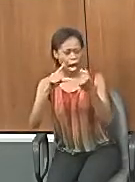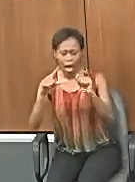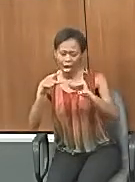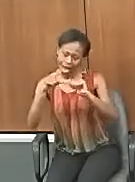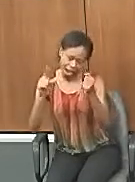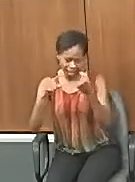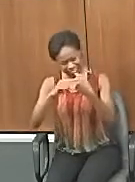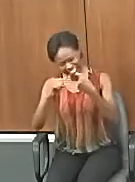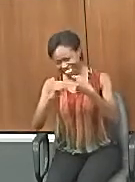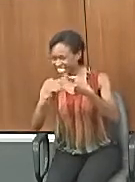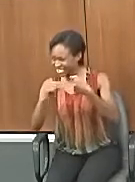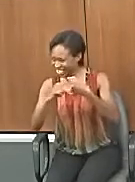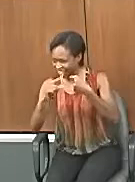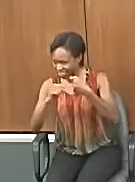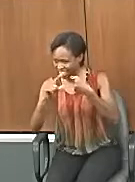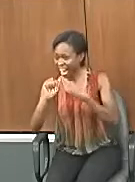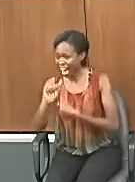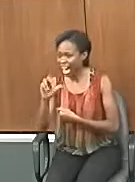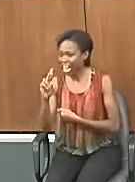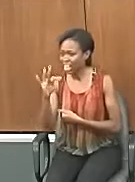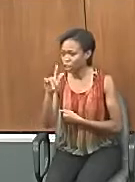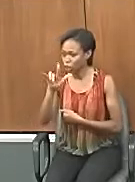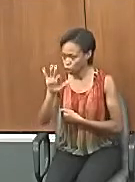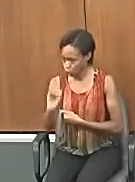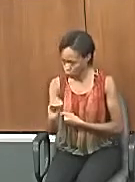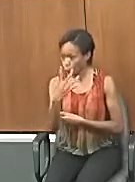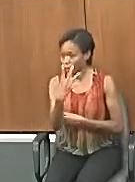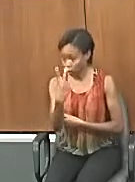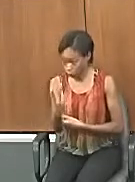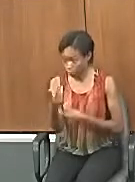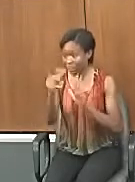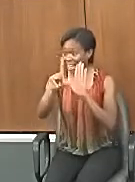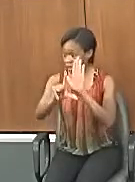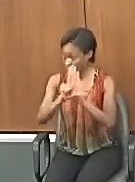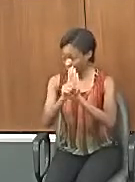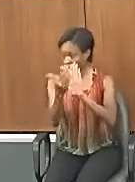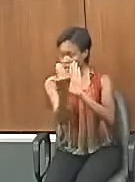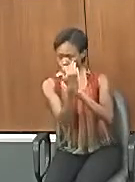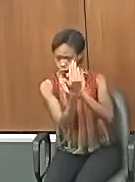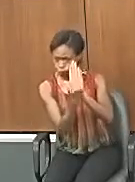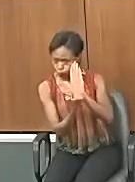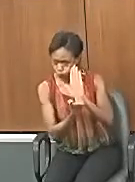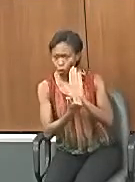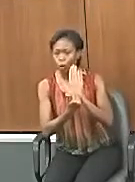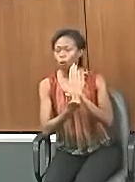é pessoal é o artigo 42 seguintes vai até o artigo